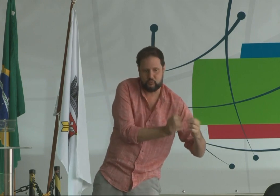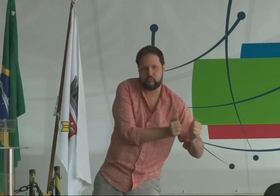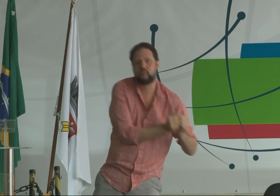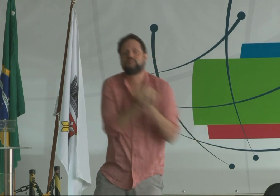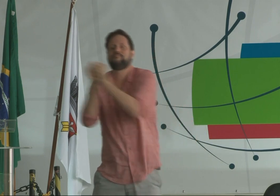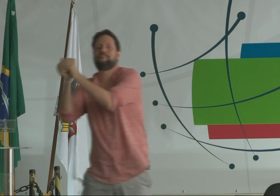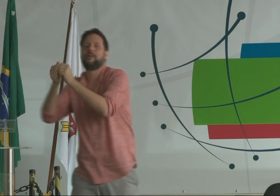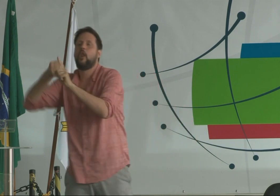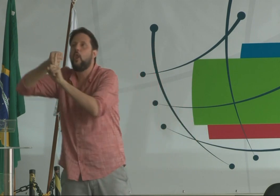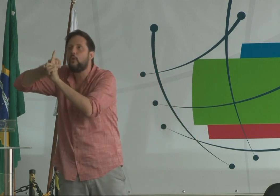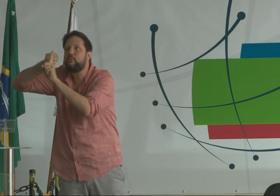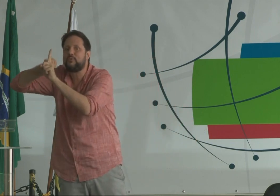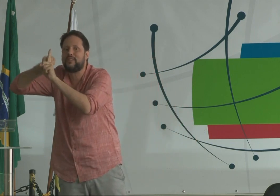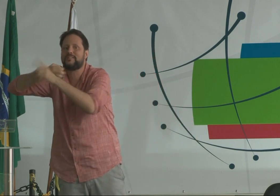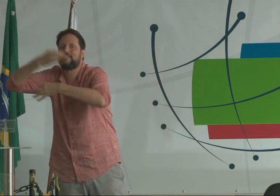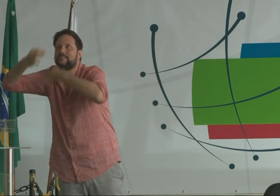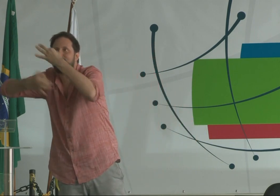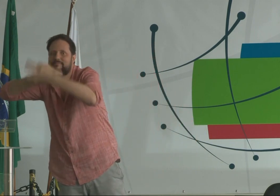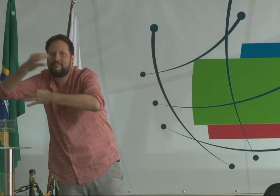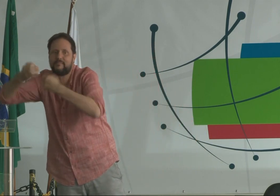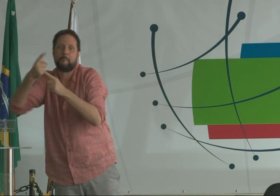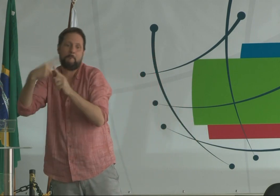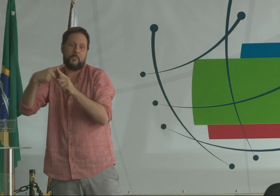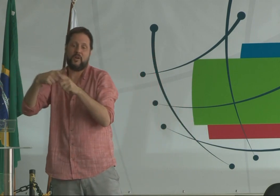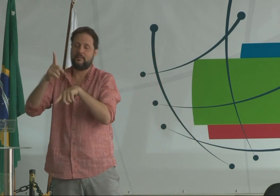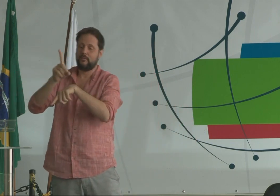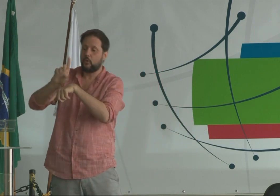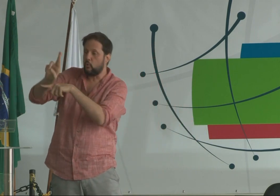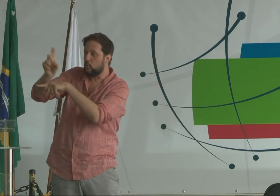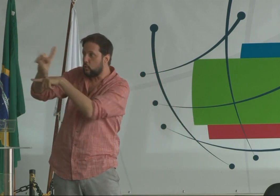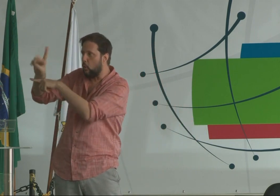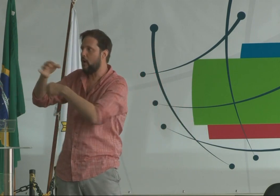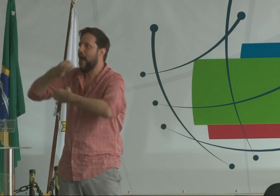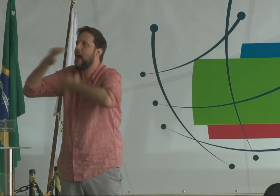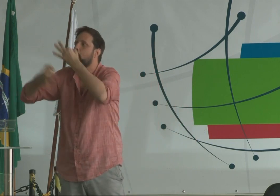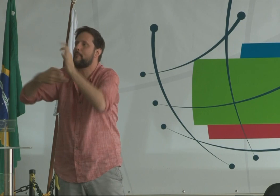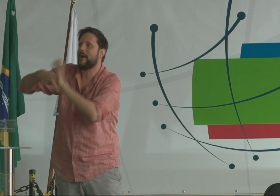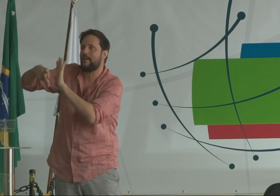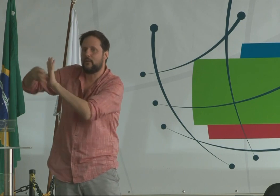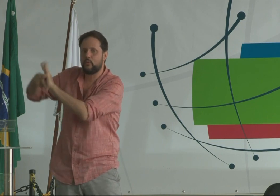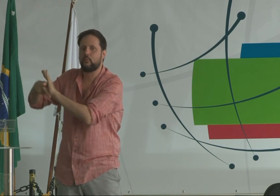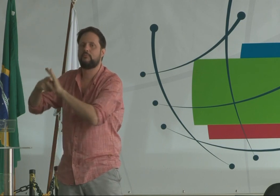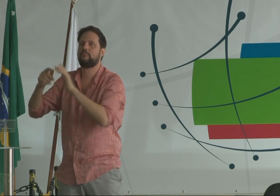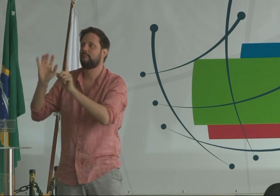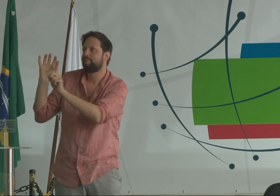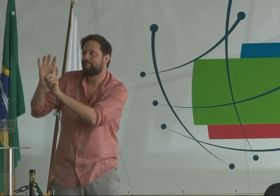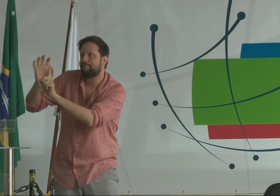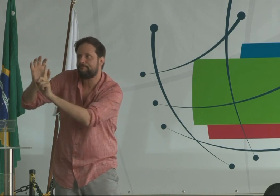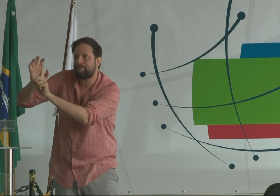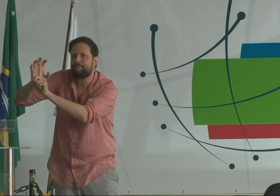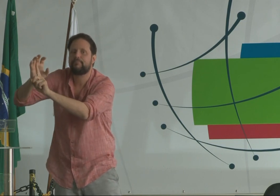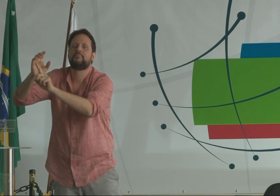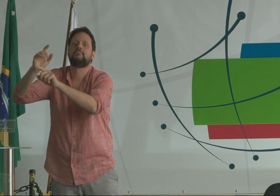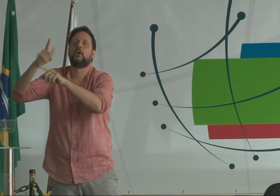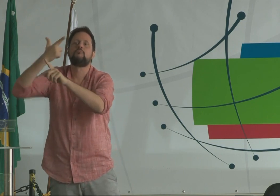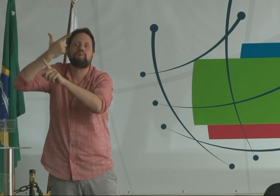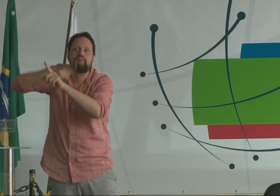movimentos de ações conjuntas, foram expletar que, após diversas discussões com pessoas, mestres, doutores,